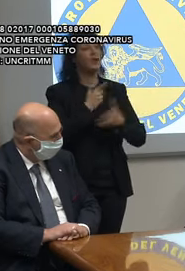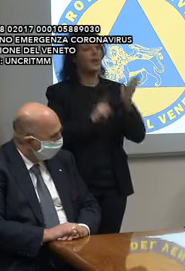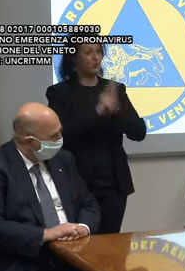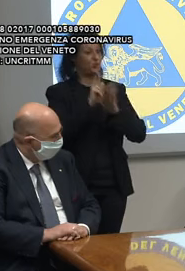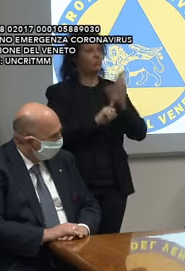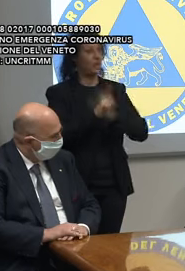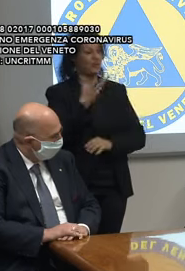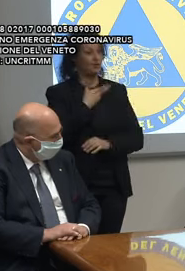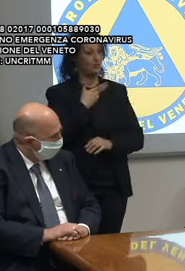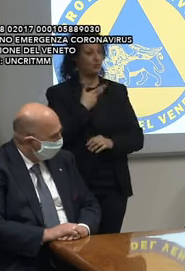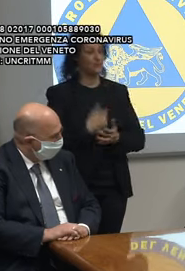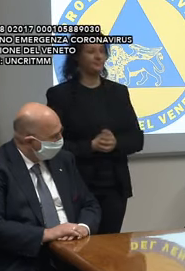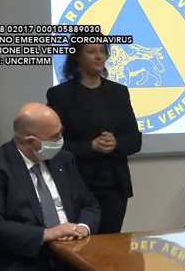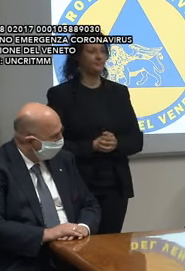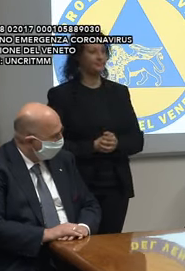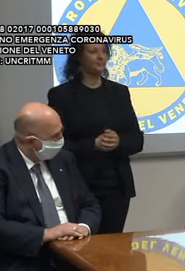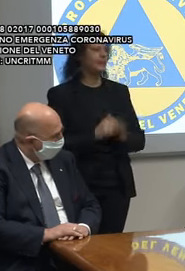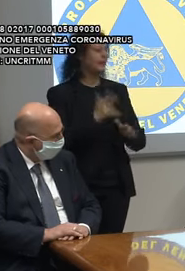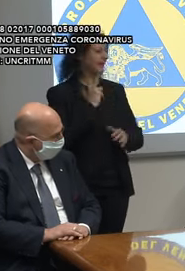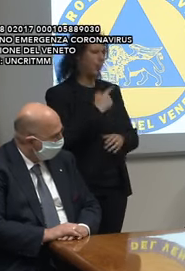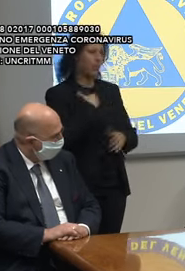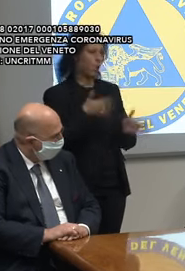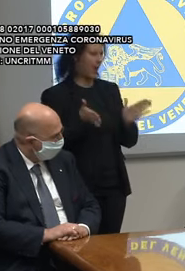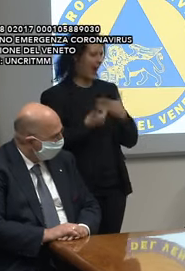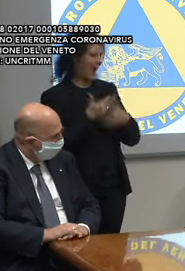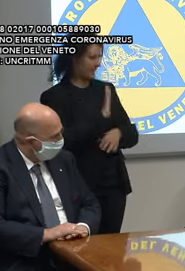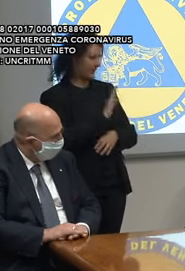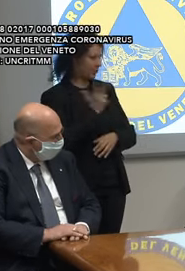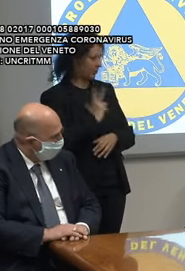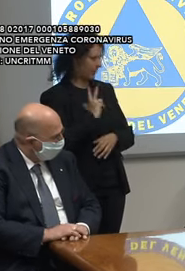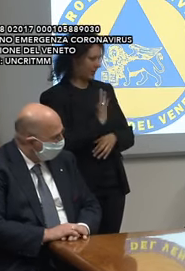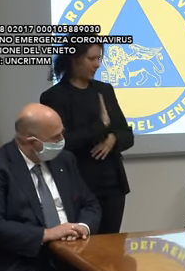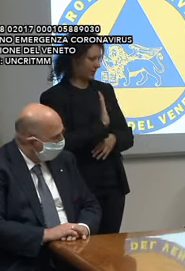e non altre cose. Tranquillo che non mi cambio, ho altro da fare con la finita.